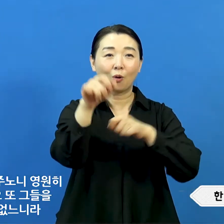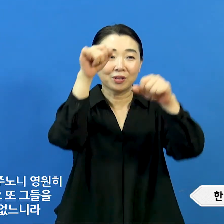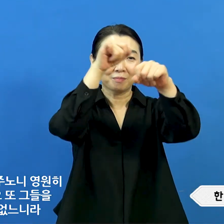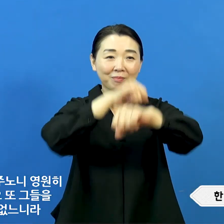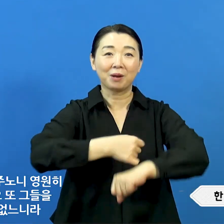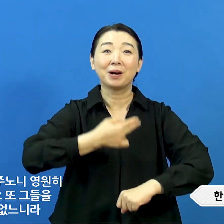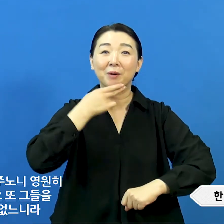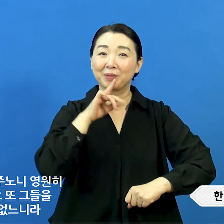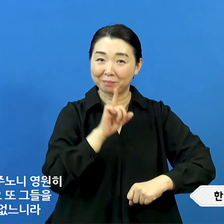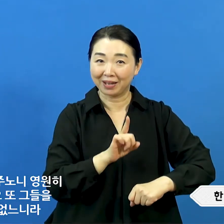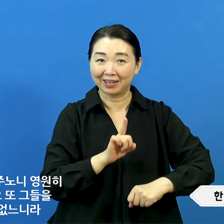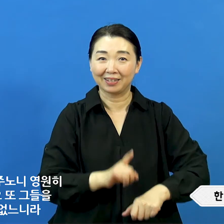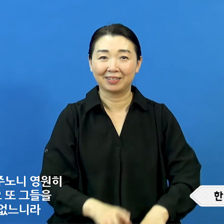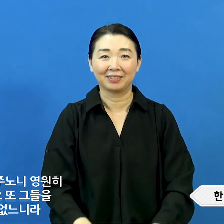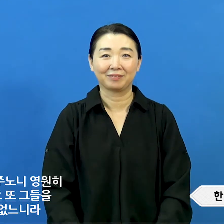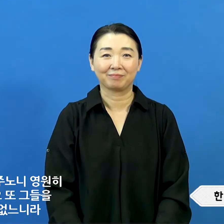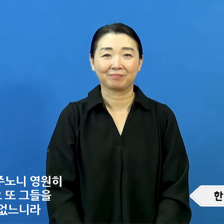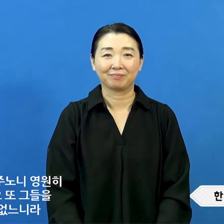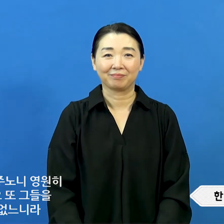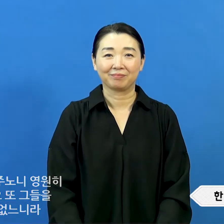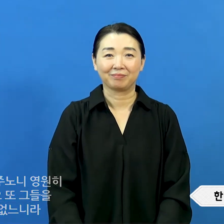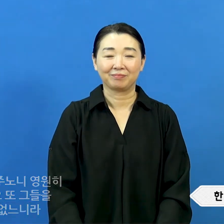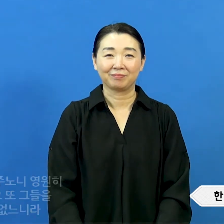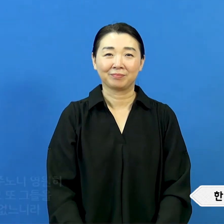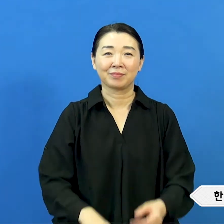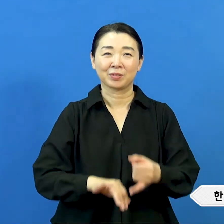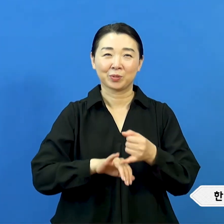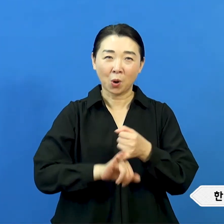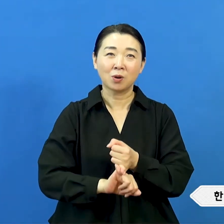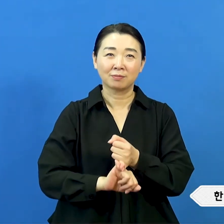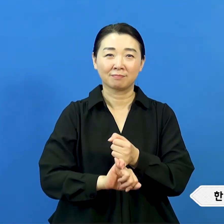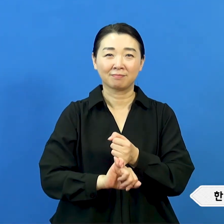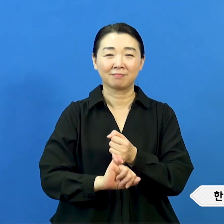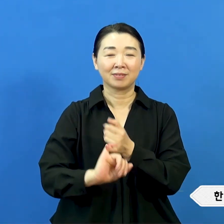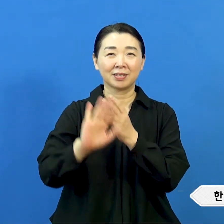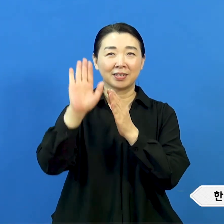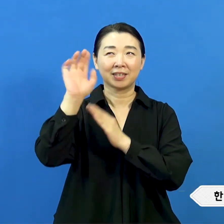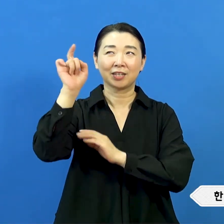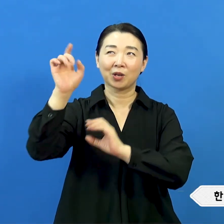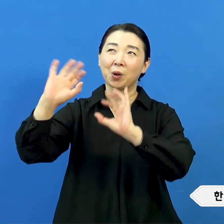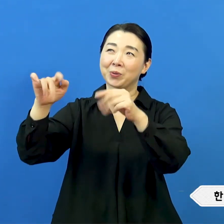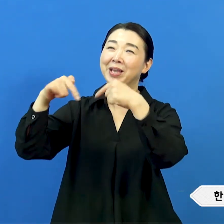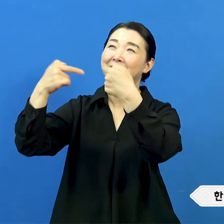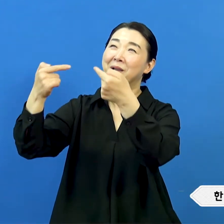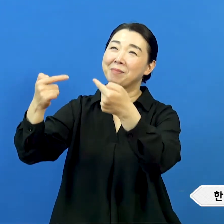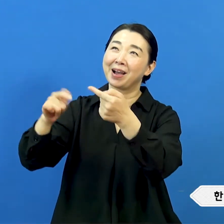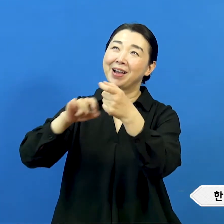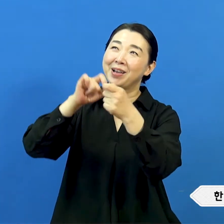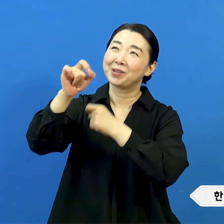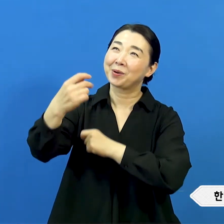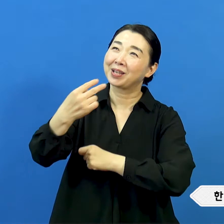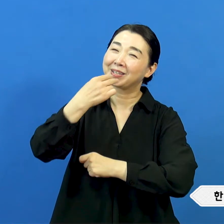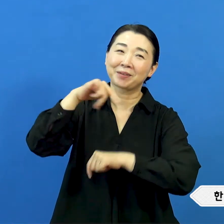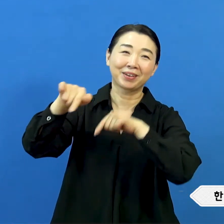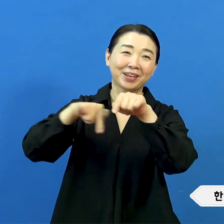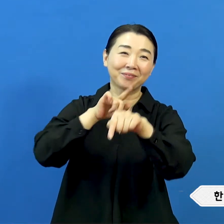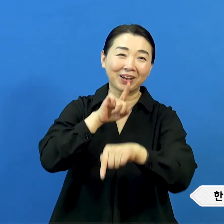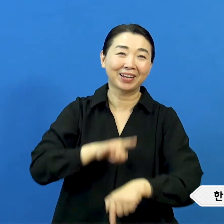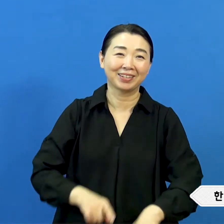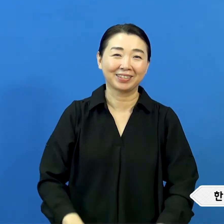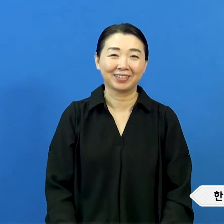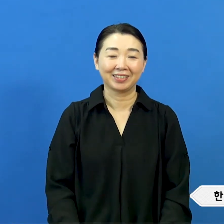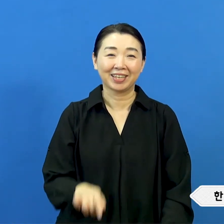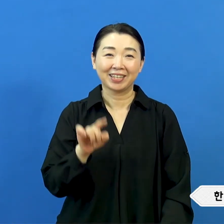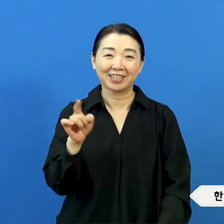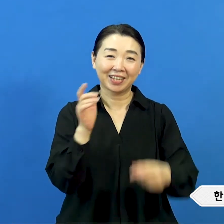멸망하지 않는다고 했습니다. 반드시 장차 천국에 들어가서 영생을 누린다 하는 말이죠.